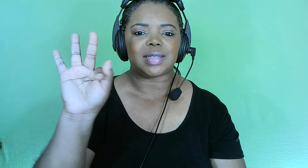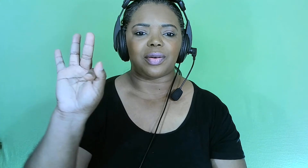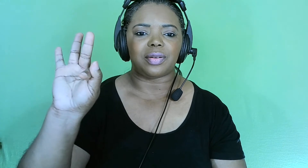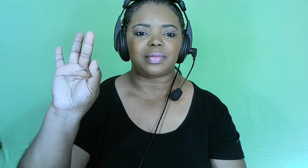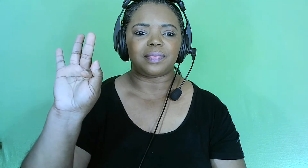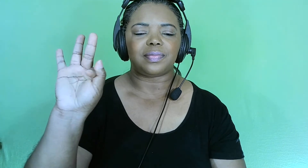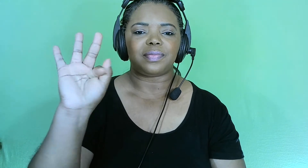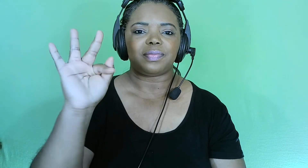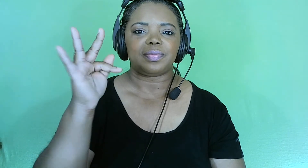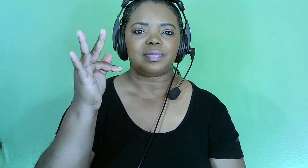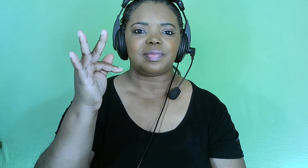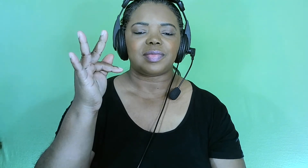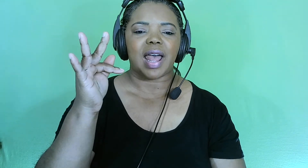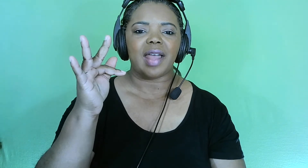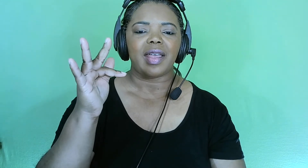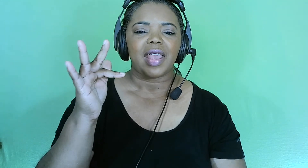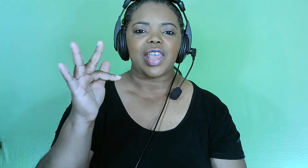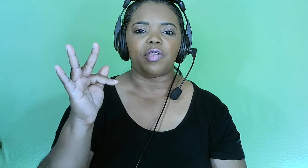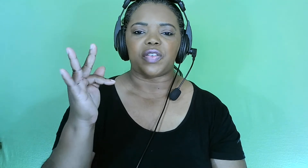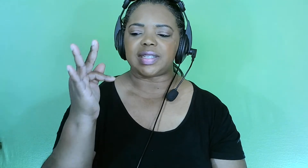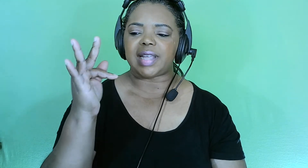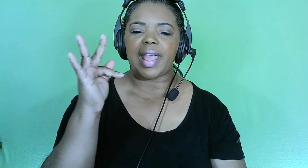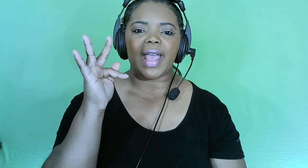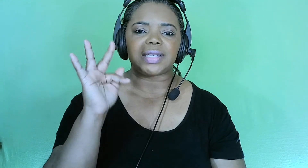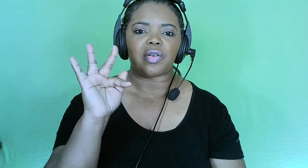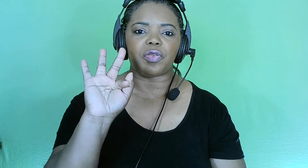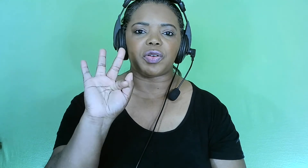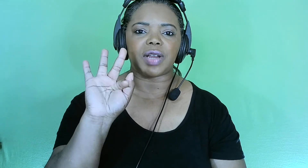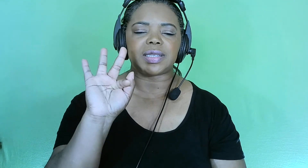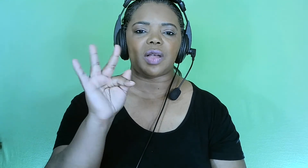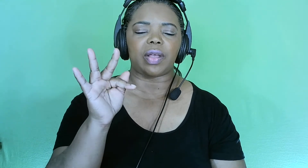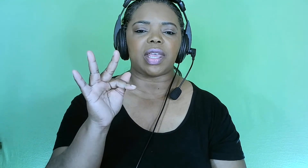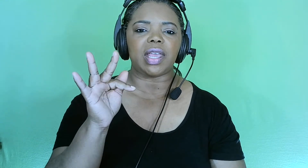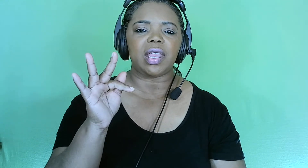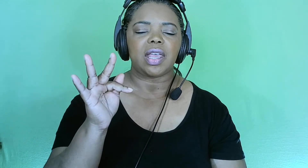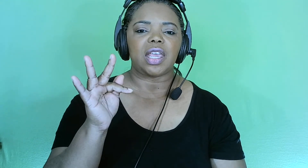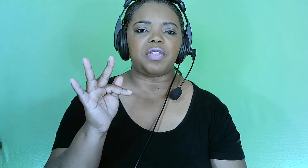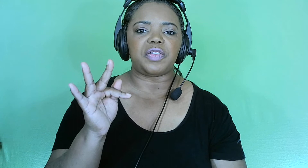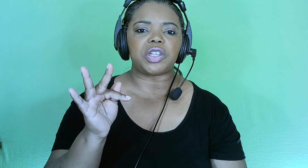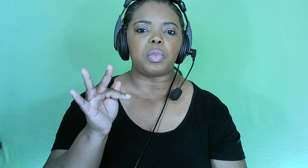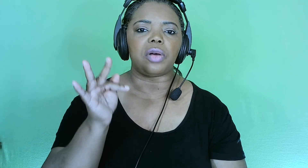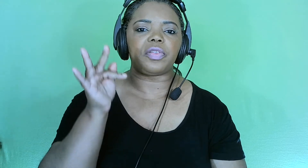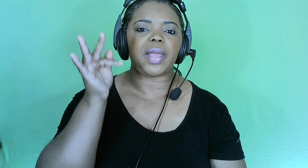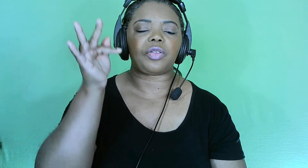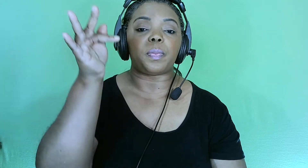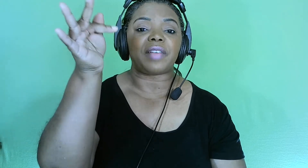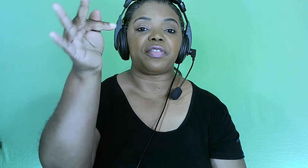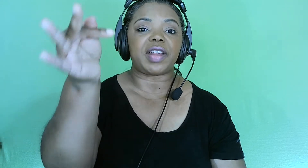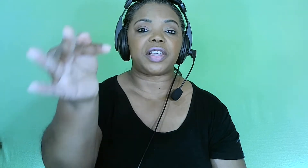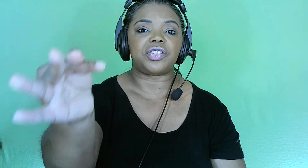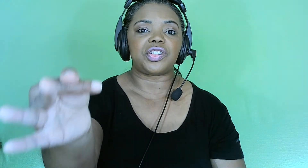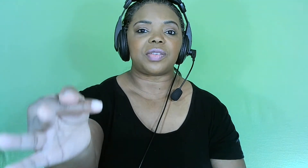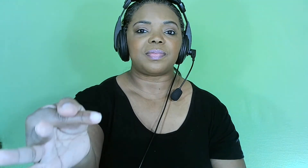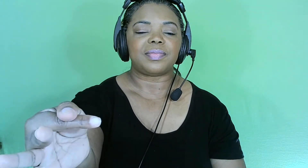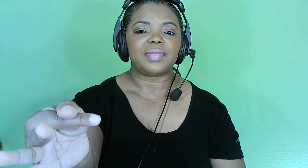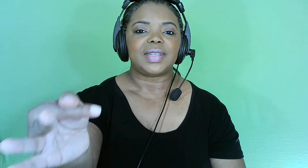ó. Tá? E eu vou fazer essa configuração aqui e vou fazer um movimento para frente.